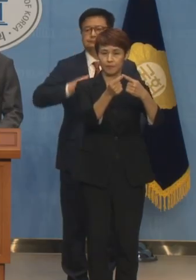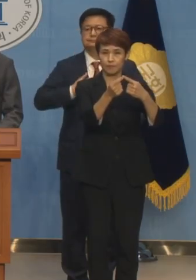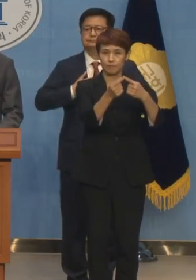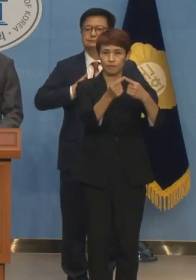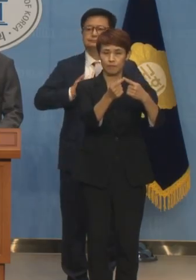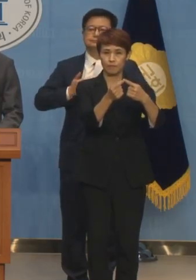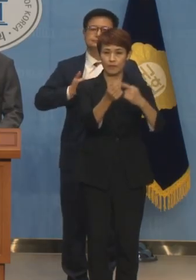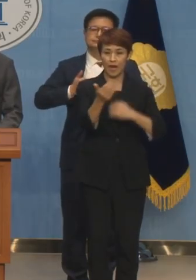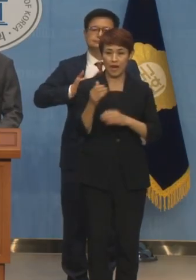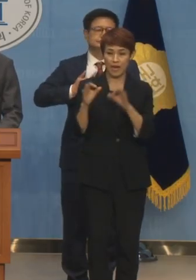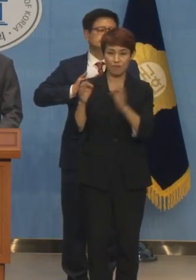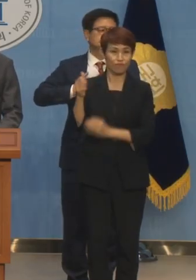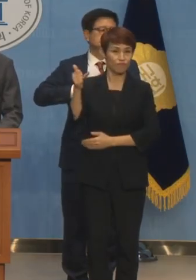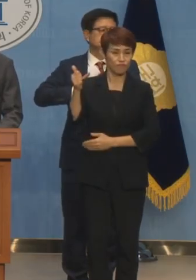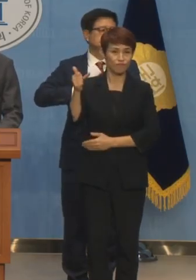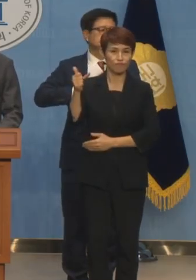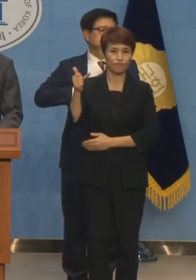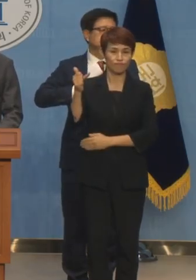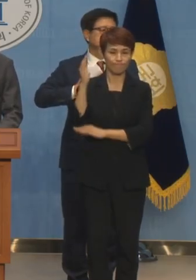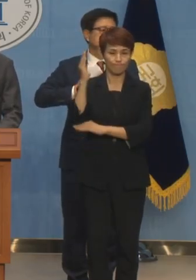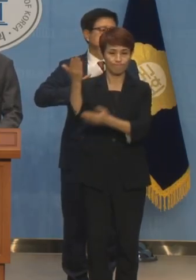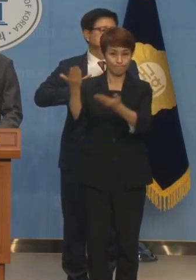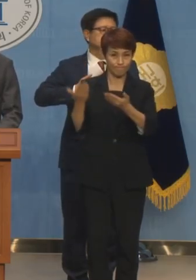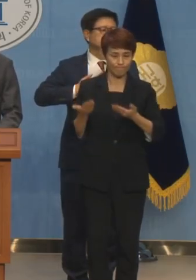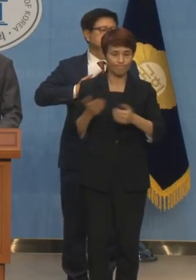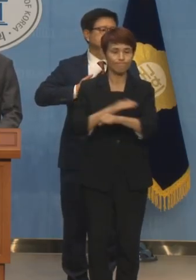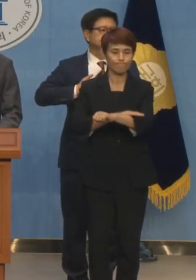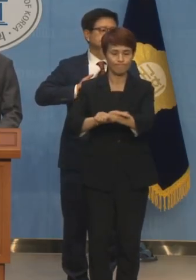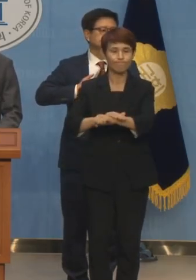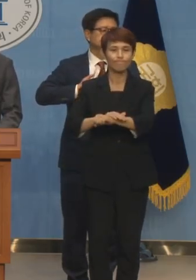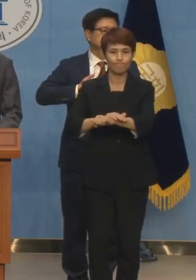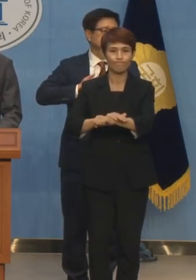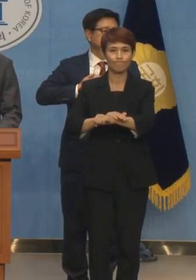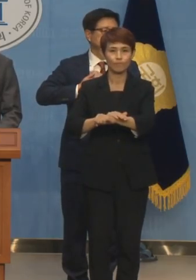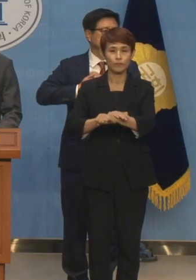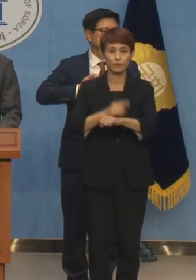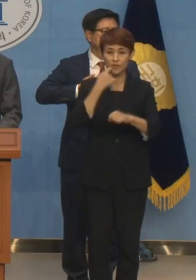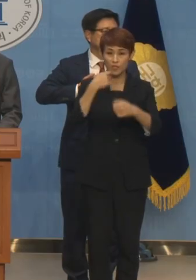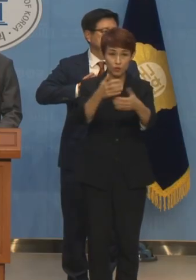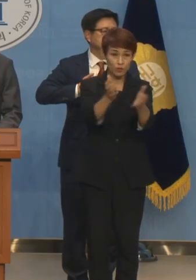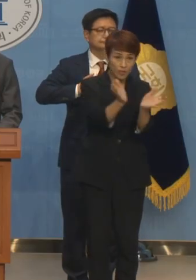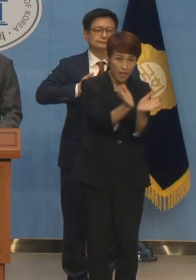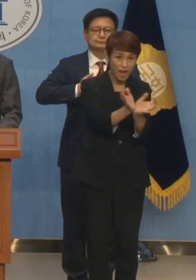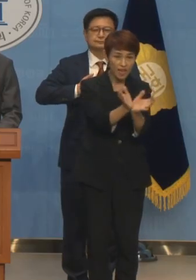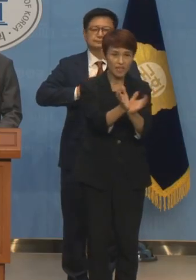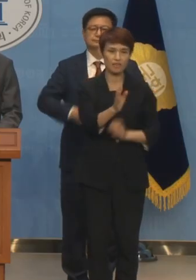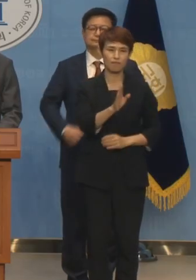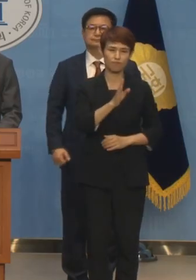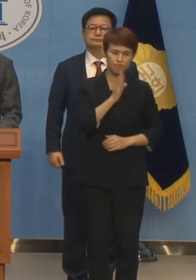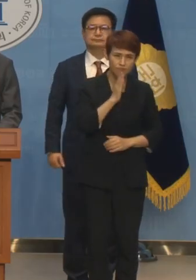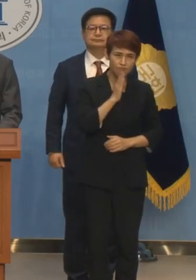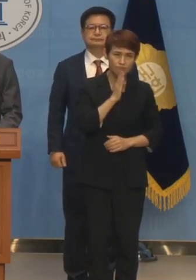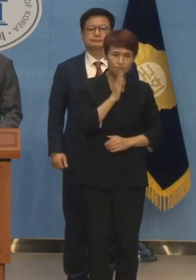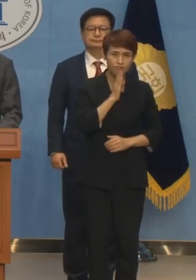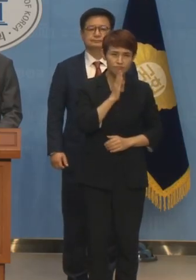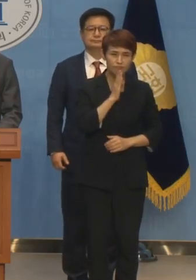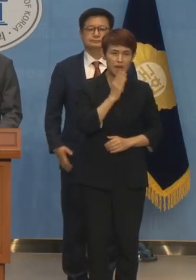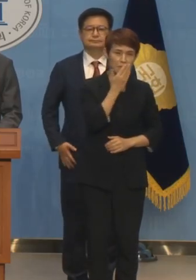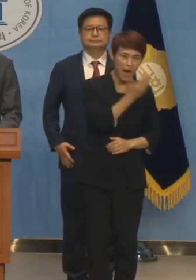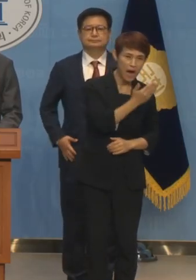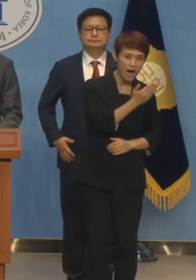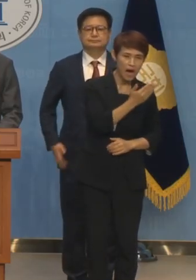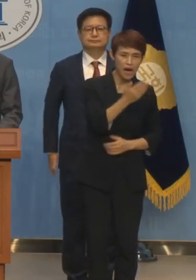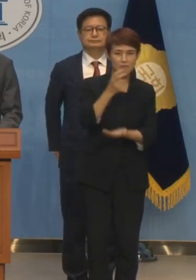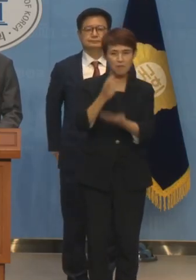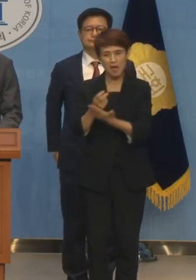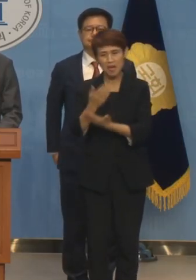앞서 김장현 의원께서 잘 설명해 드렸다시피 민주당의 사실상 가능과 법률상 가능 구분